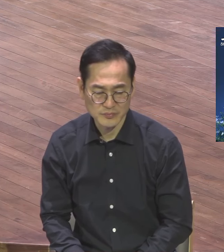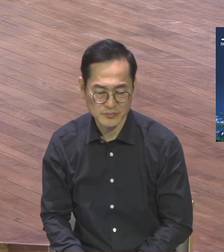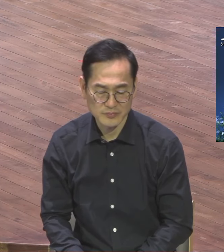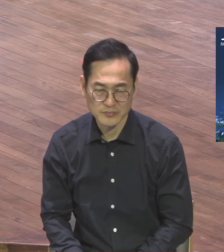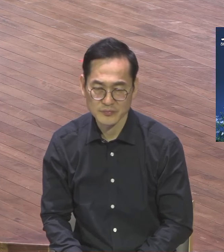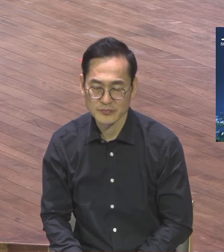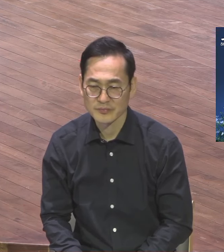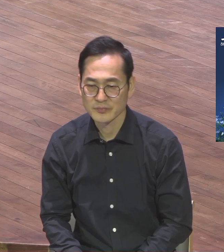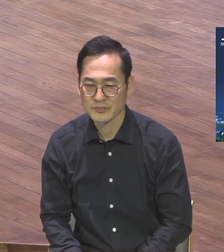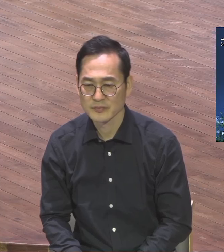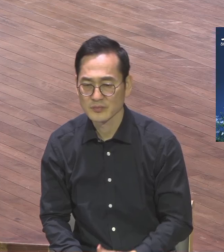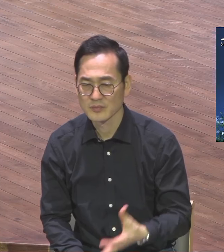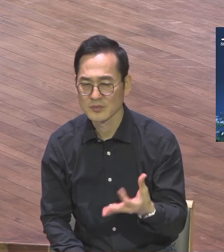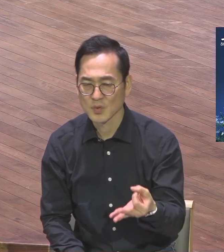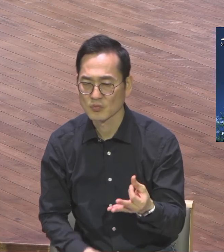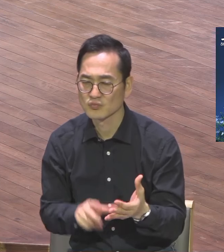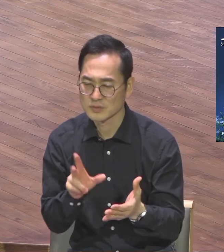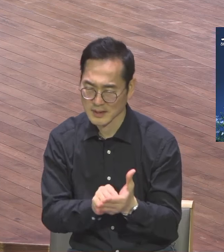거의다.